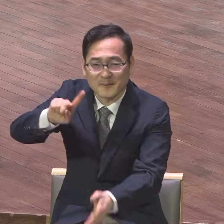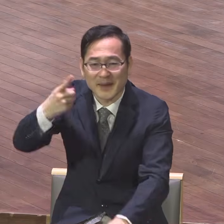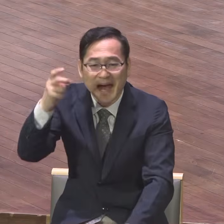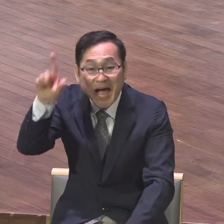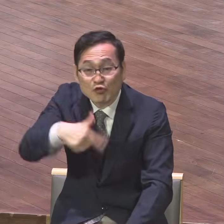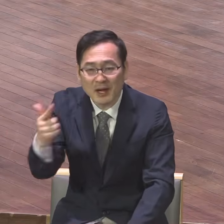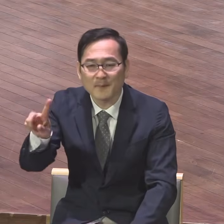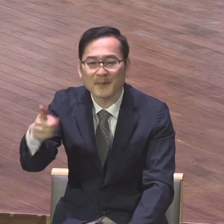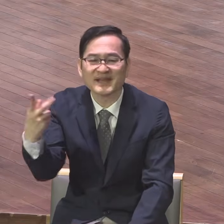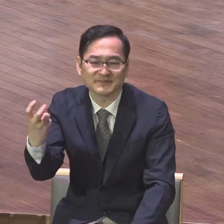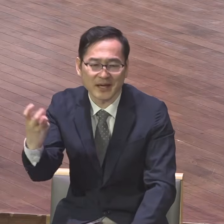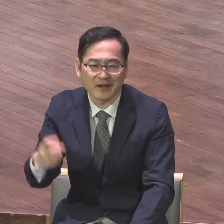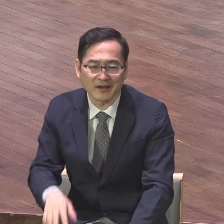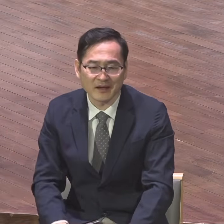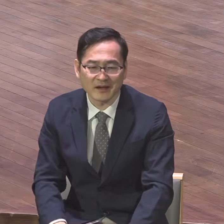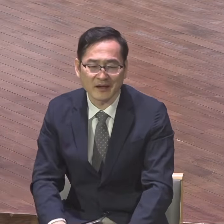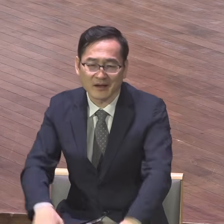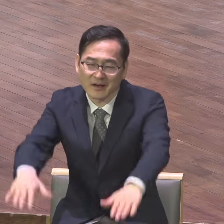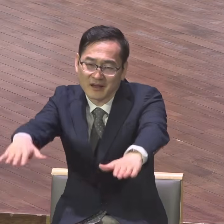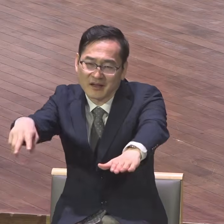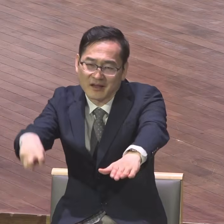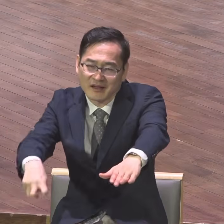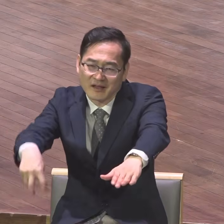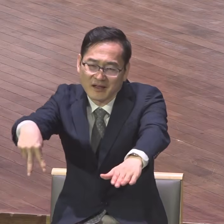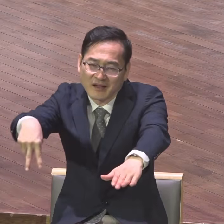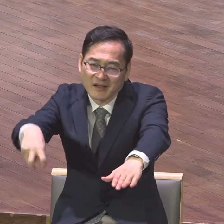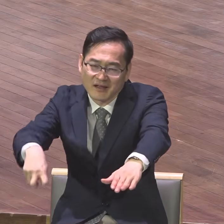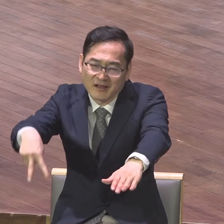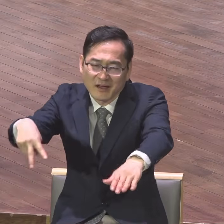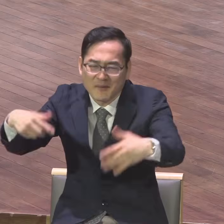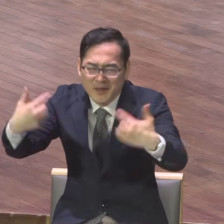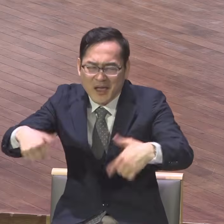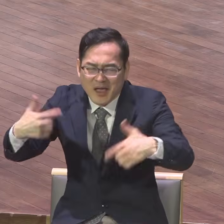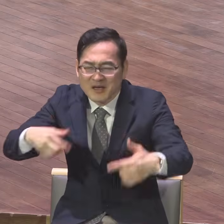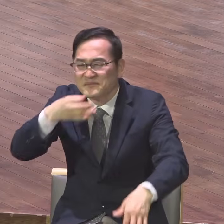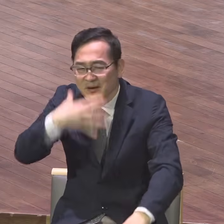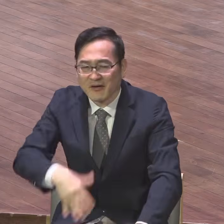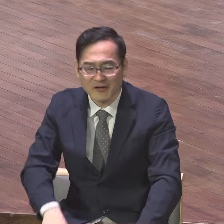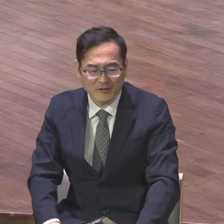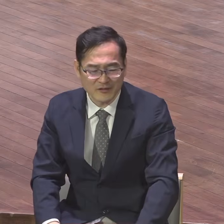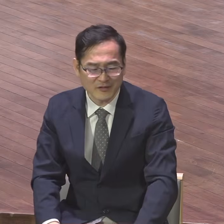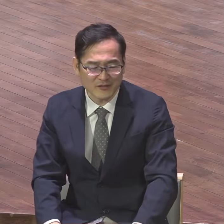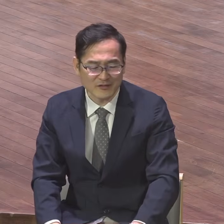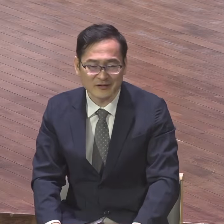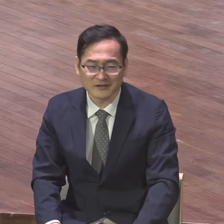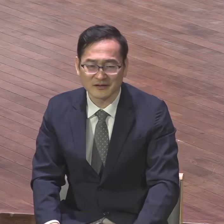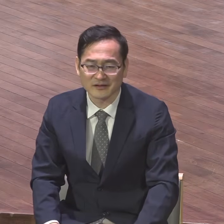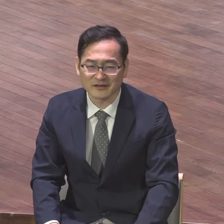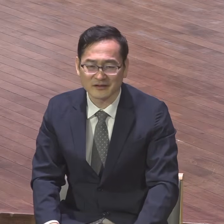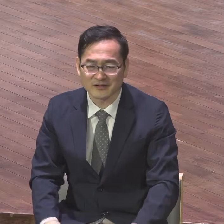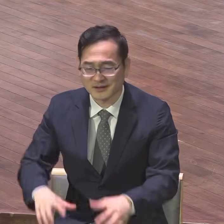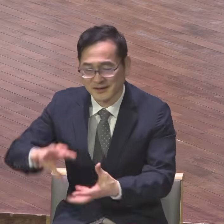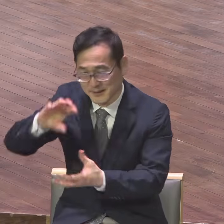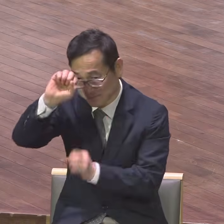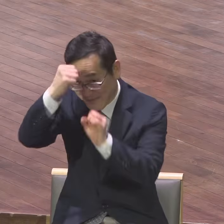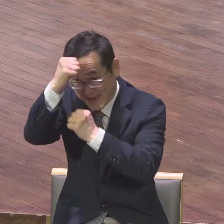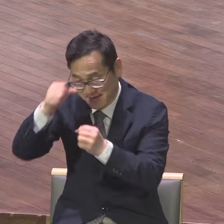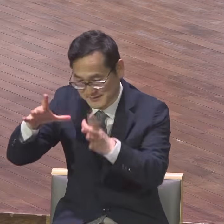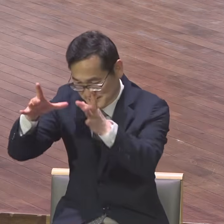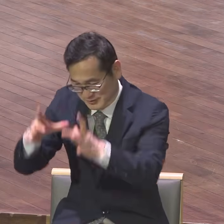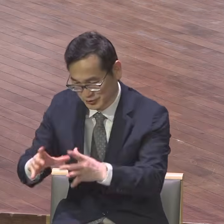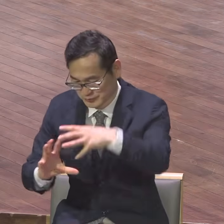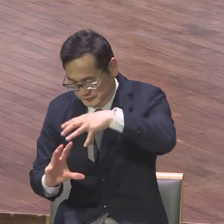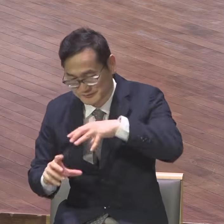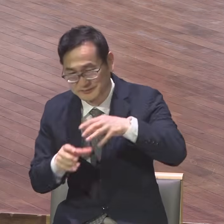매일 이게요, 할 때마다 힘들어. 근데 다리를 안 세우면